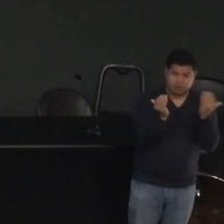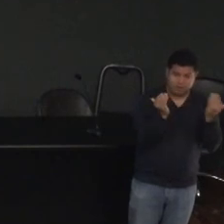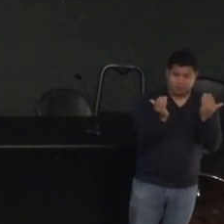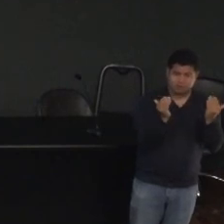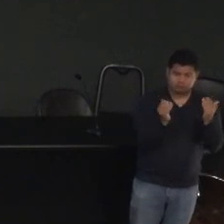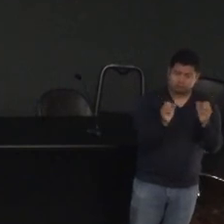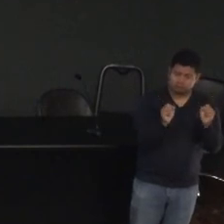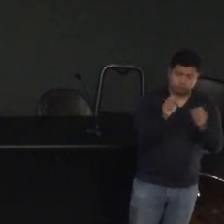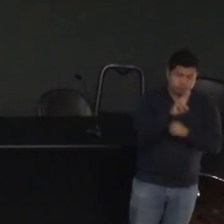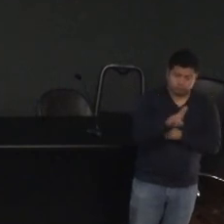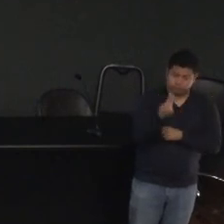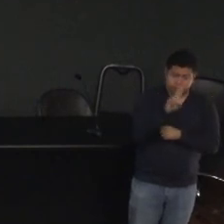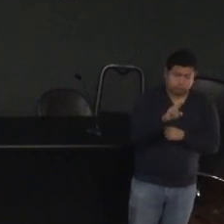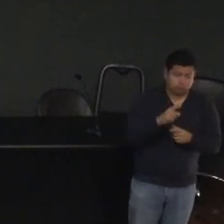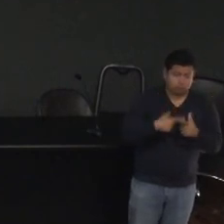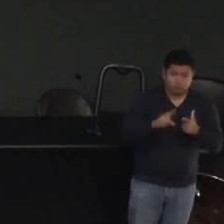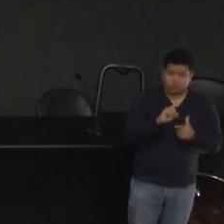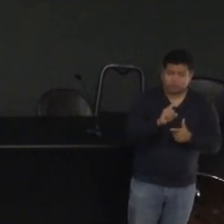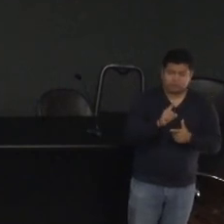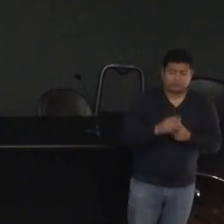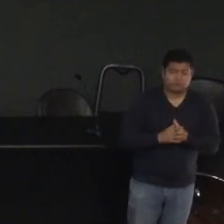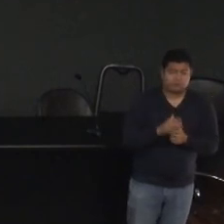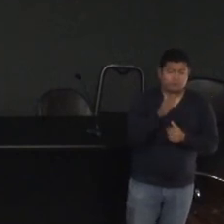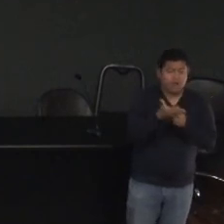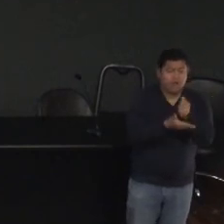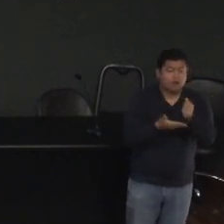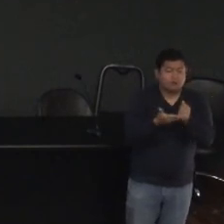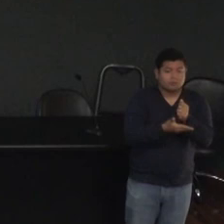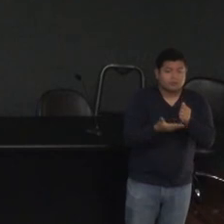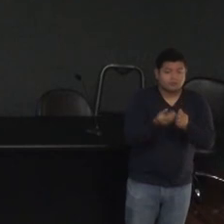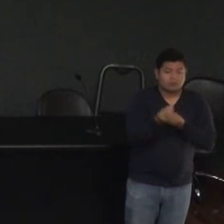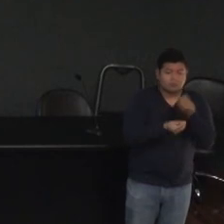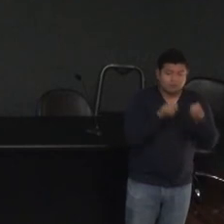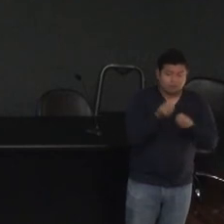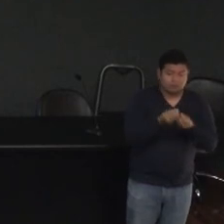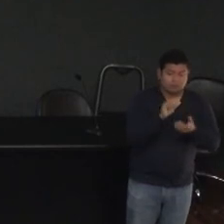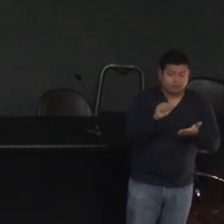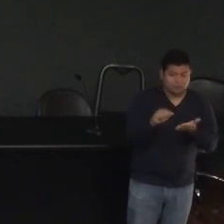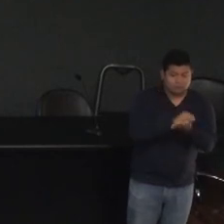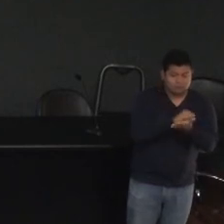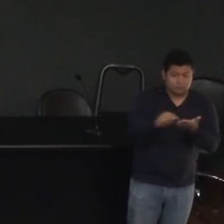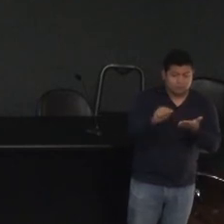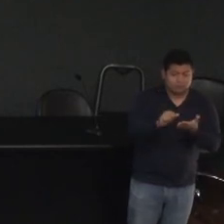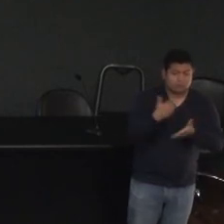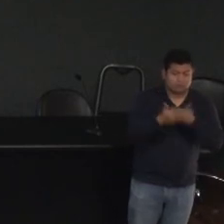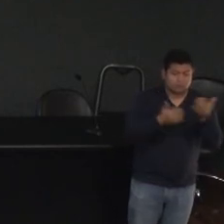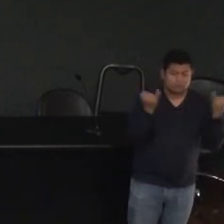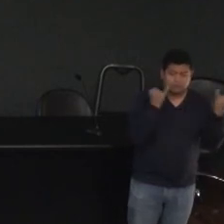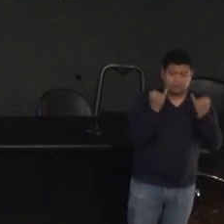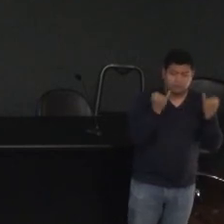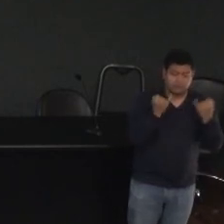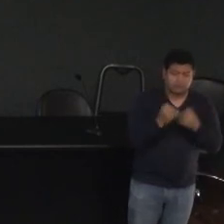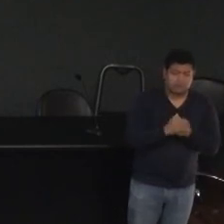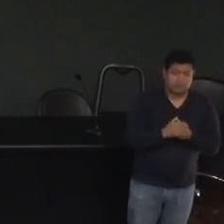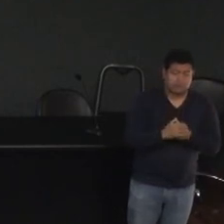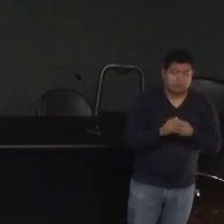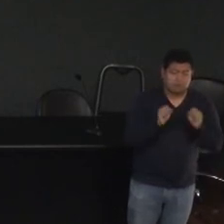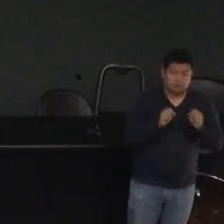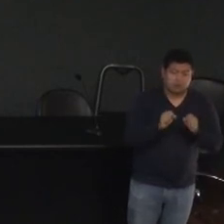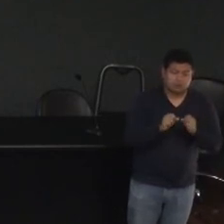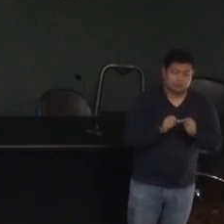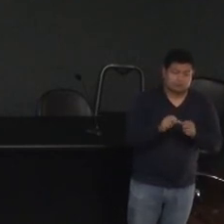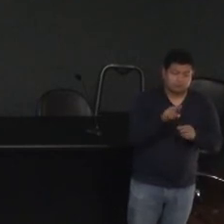né Ou seja a base que você vai utilizar para descartar o seu documento pode ser uma metodologia de descarte